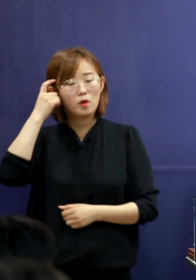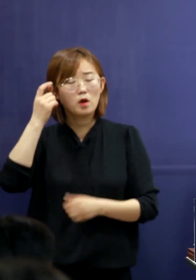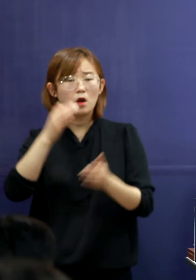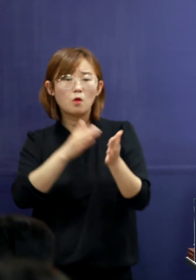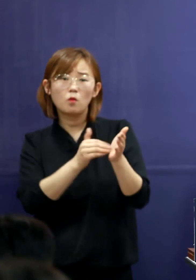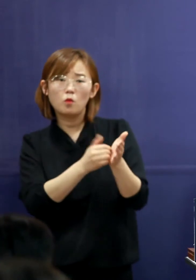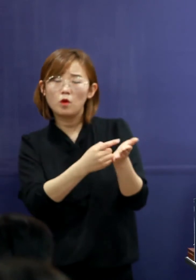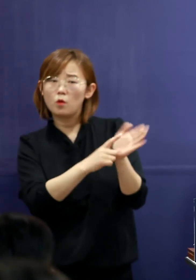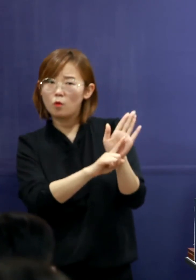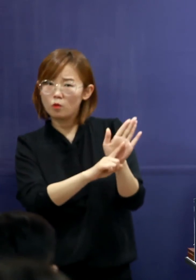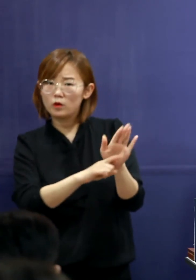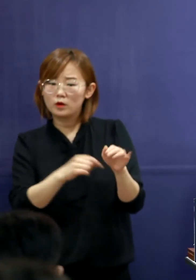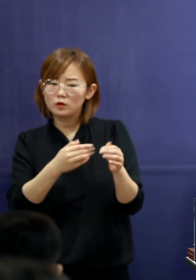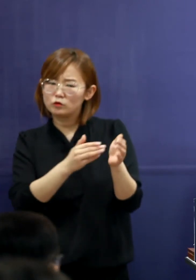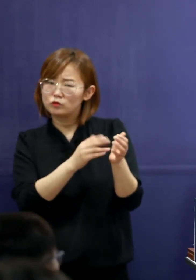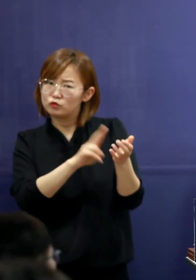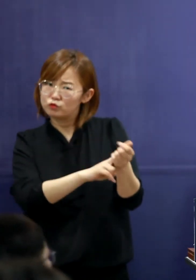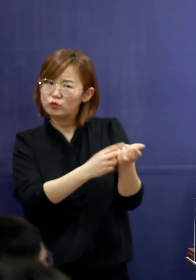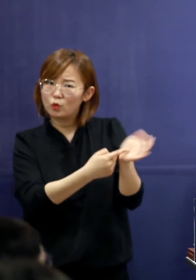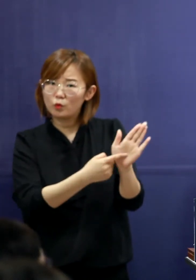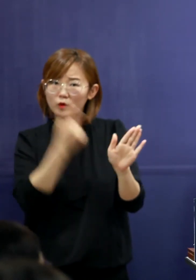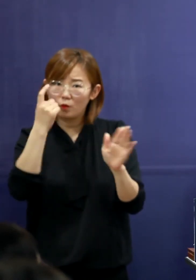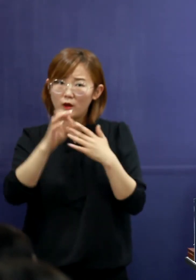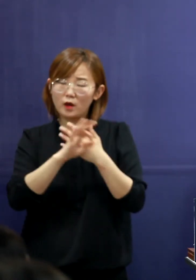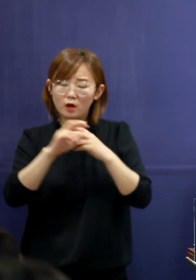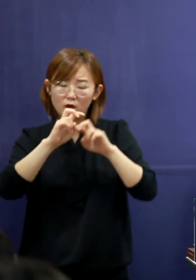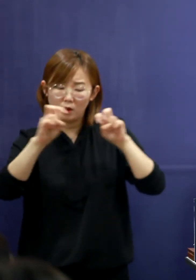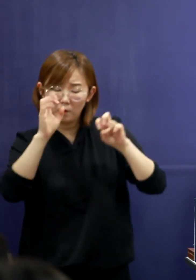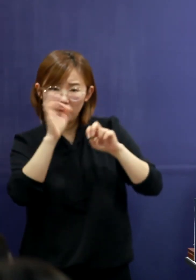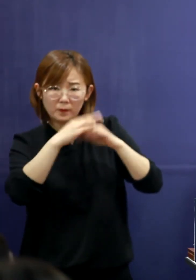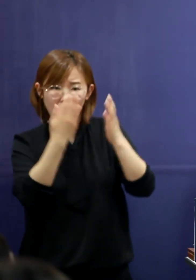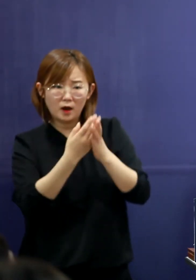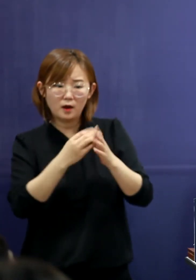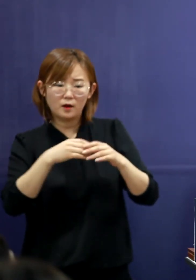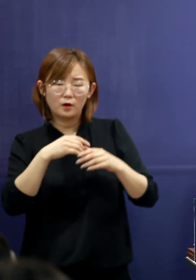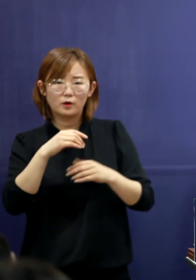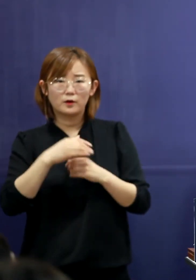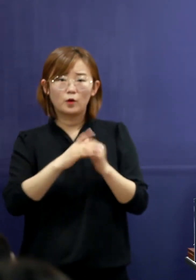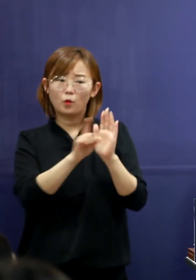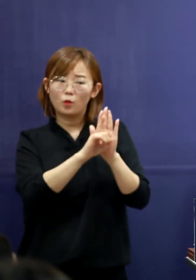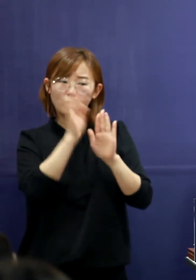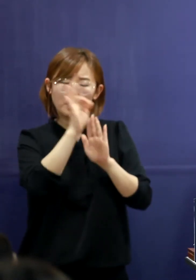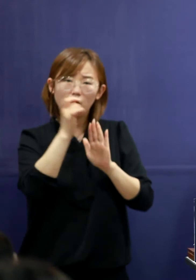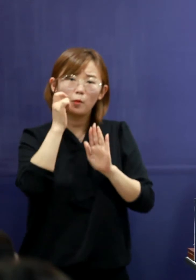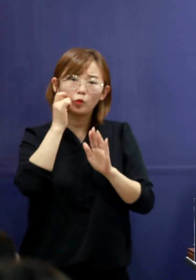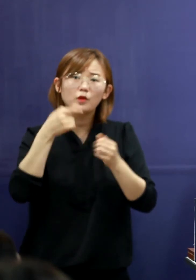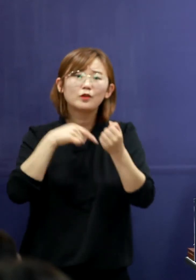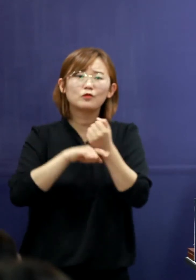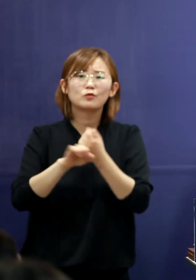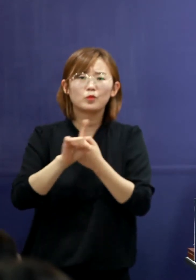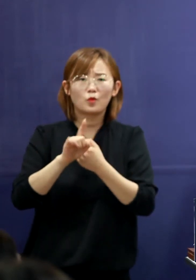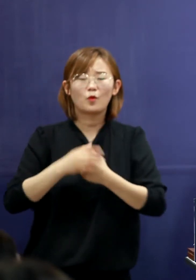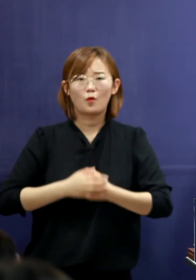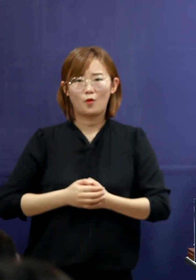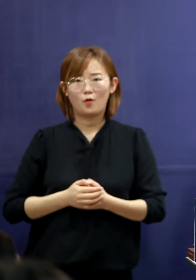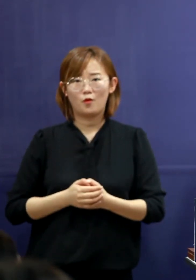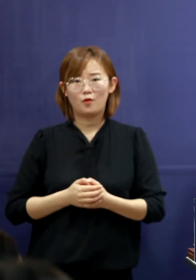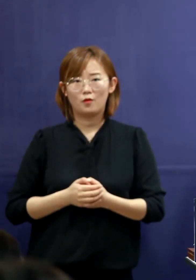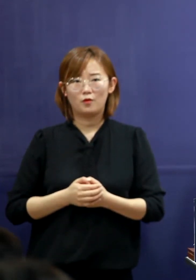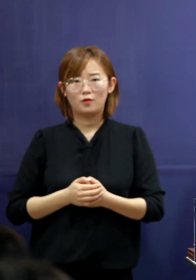해요. 근데 이후에 또 그 사업자 측에서 여러 군데에서 전화가 옵니다. 그냥 넘어가